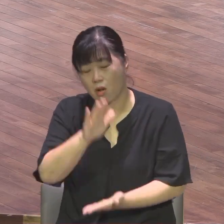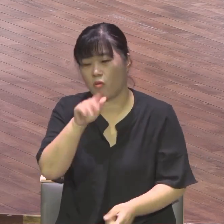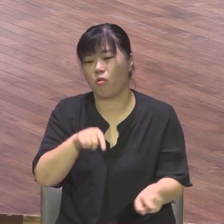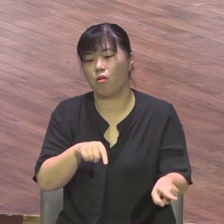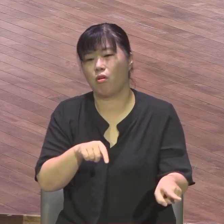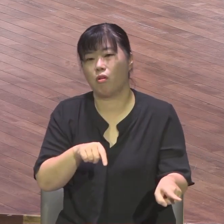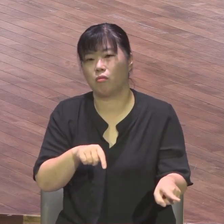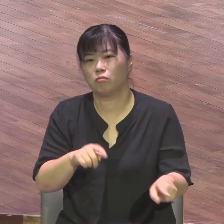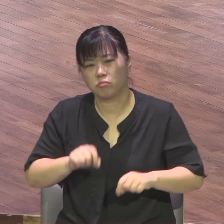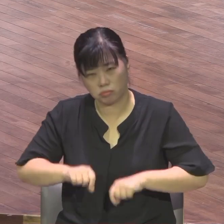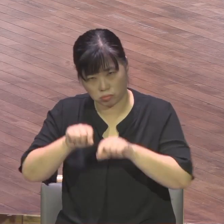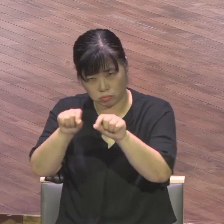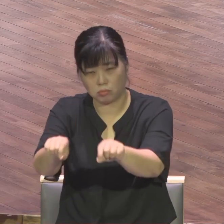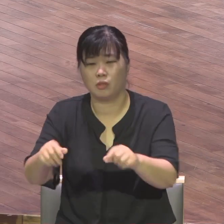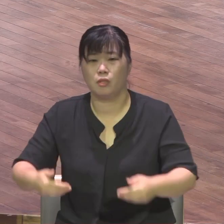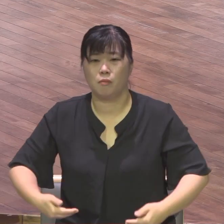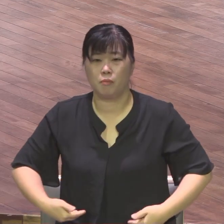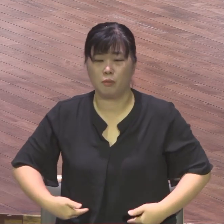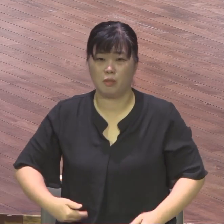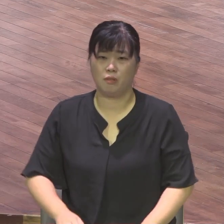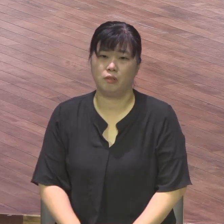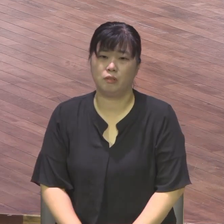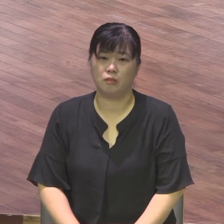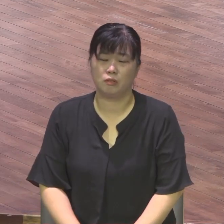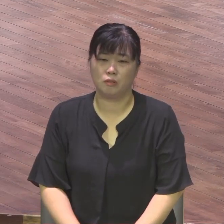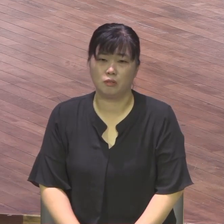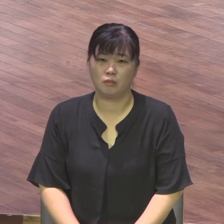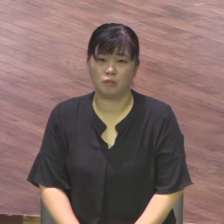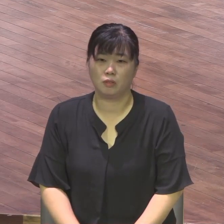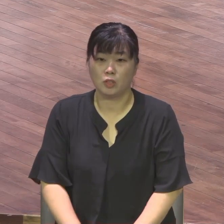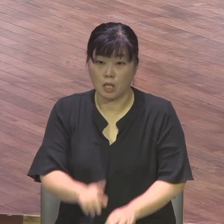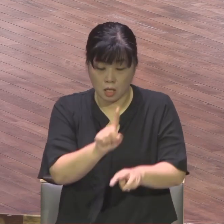된다. 이것이 3.1조 3운동이에요.